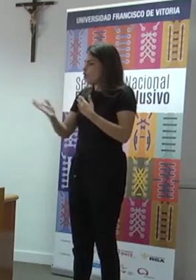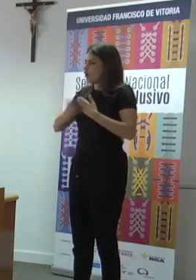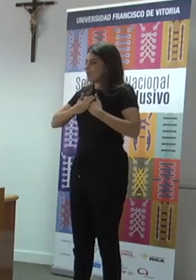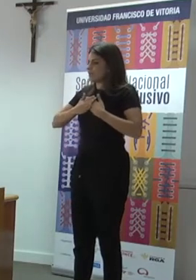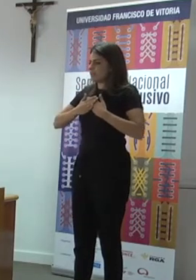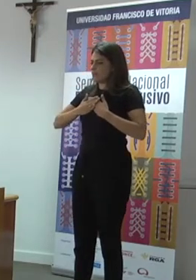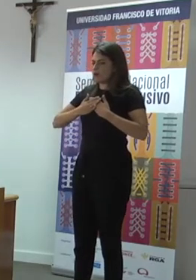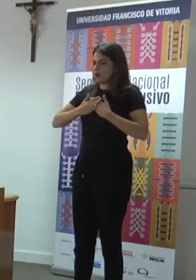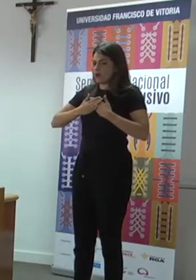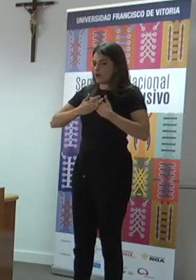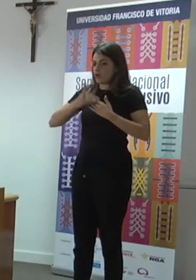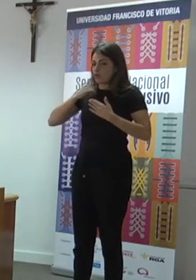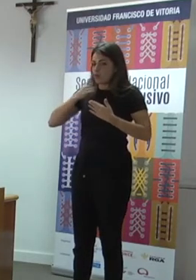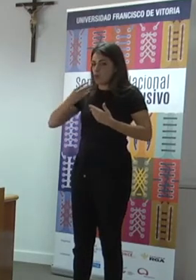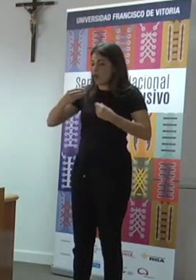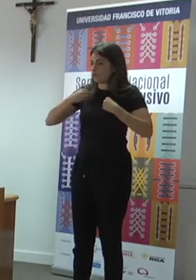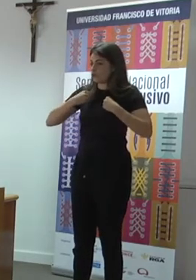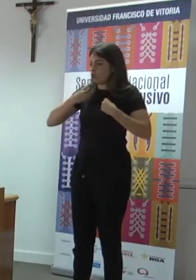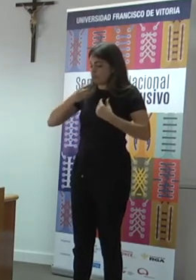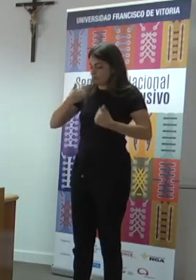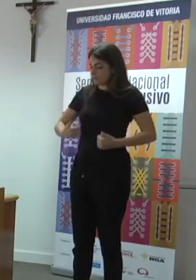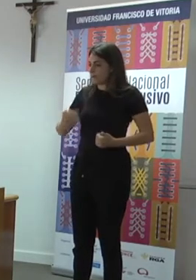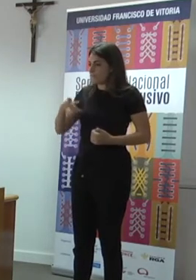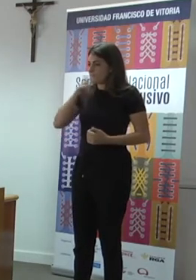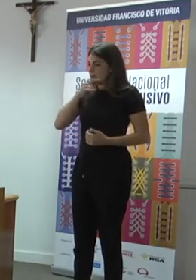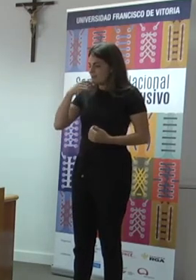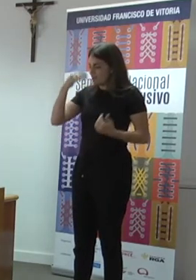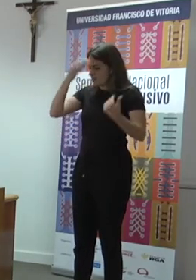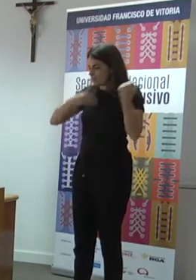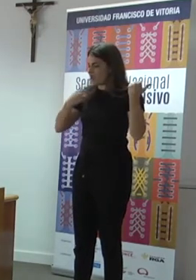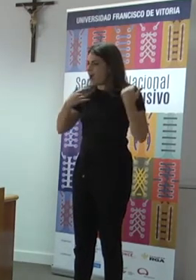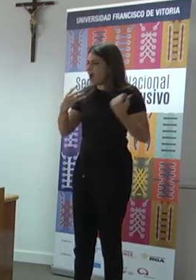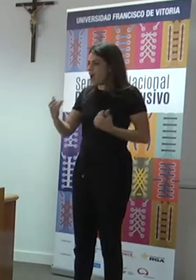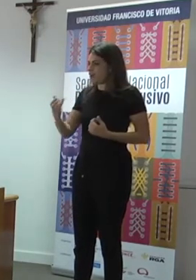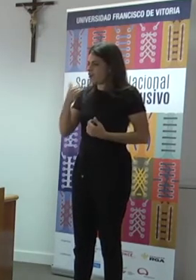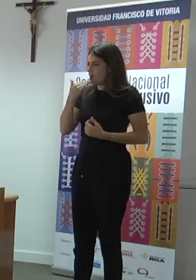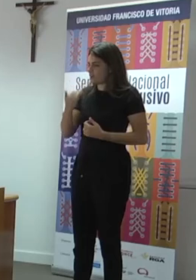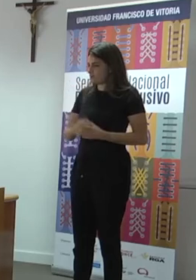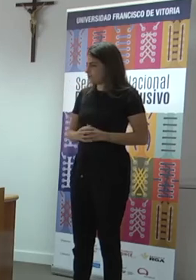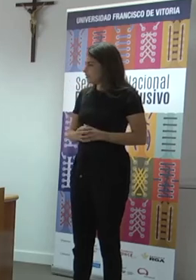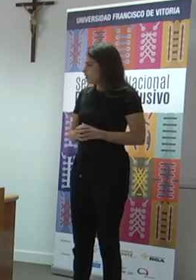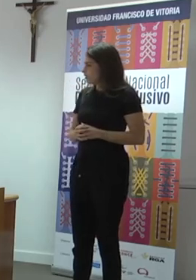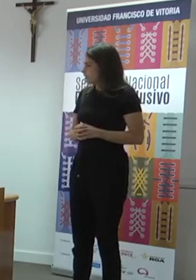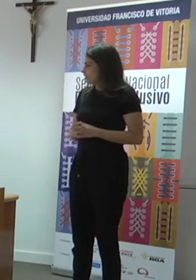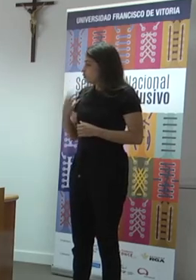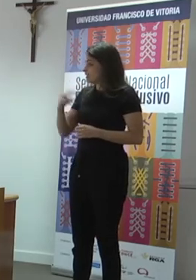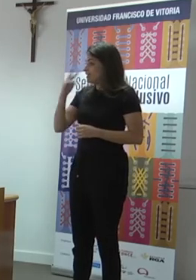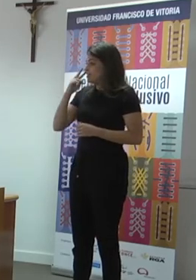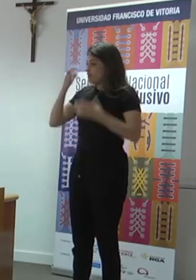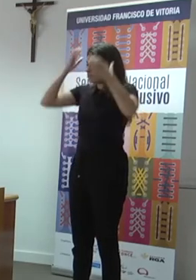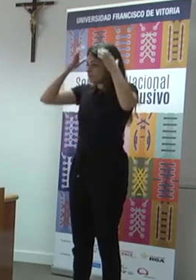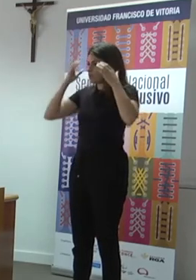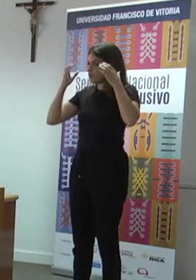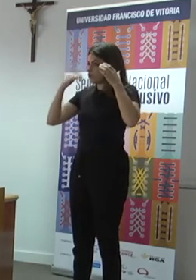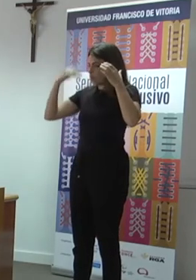Esto era un tapacomplejos, ni más ni menos. ¿Vale? Entonces, cuando... Entiendo que si vosotros veis a alguien con algo de esto, lo primero que pensáis es que